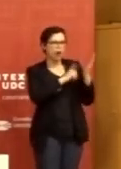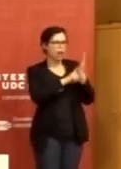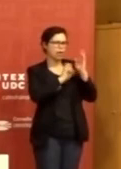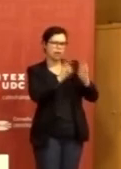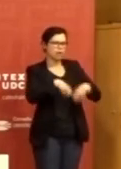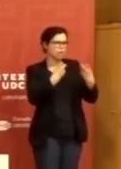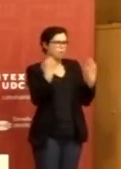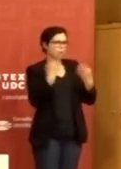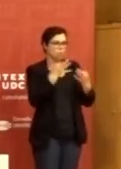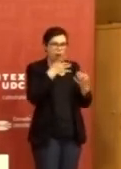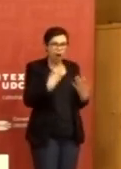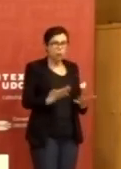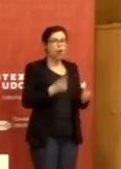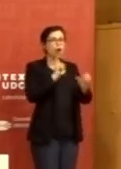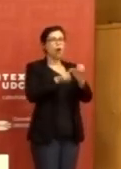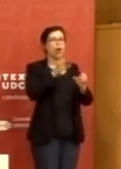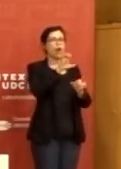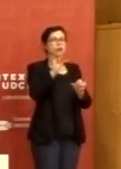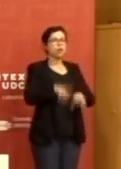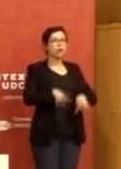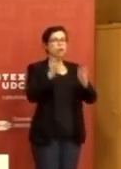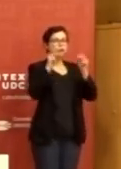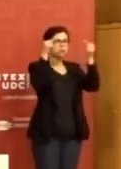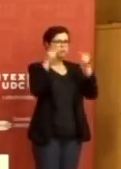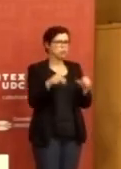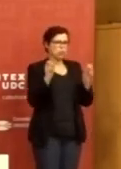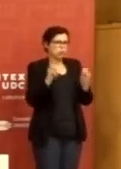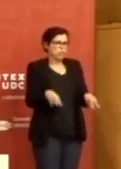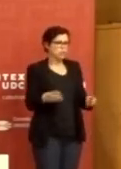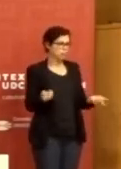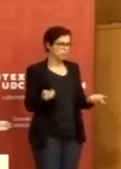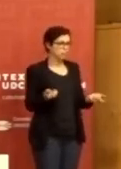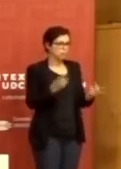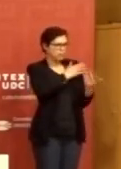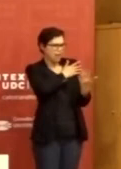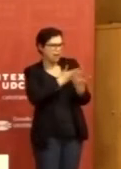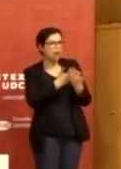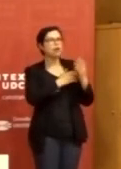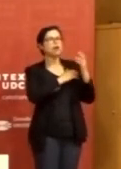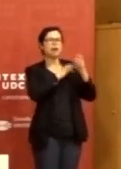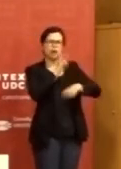Porque hoy no titulan, hay muchos que no logran acabar la ESO, ¿no? Y entonces,